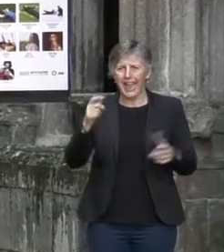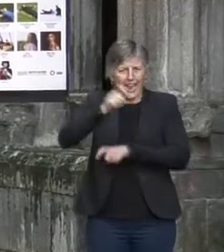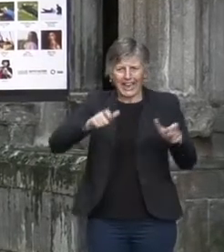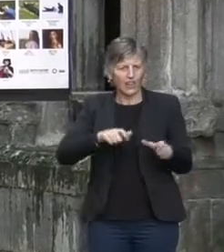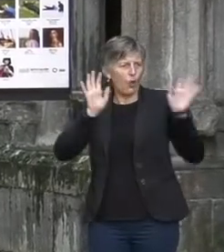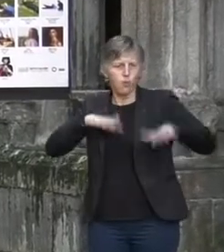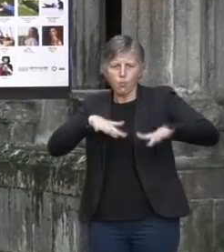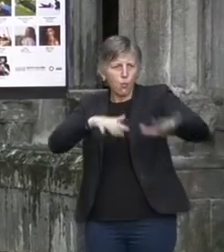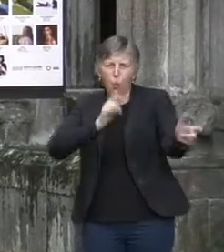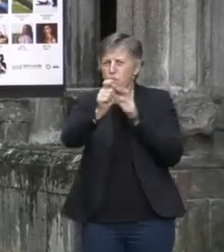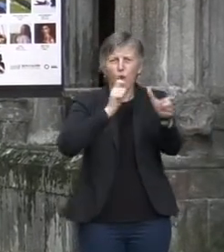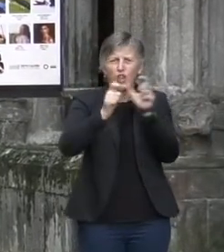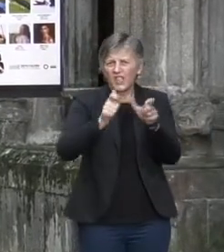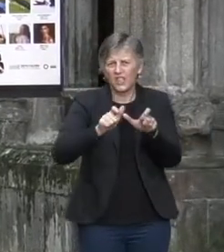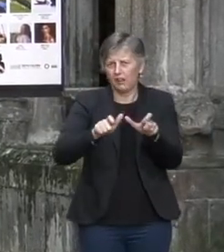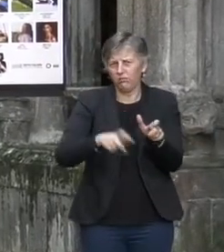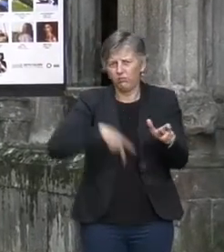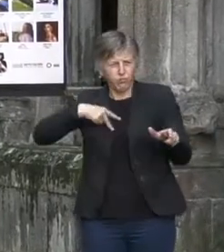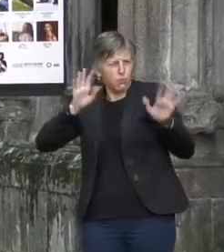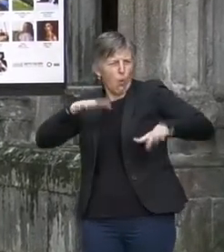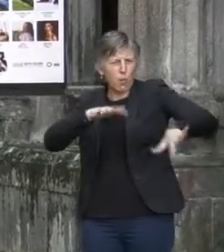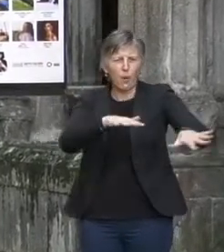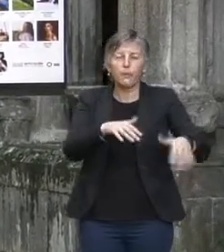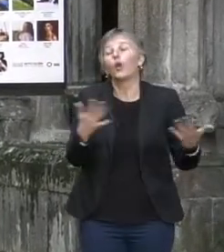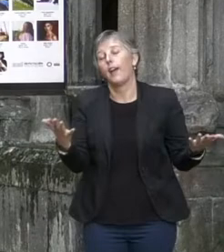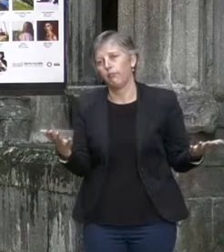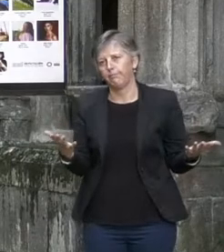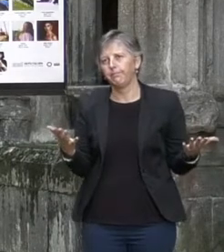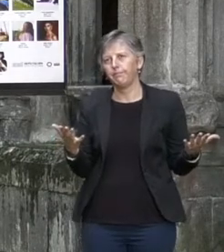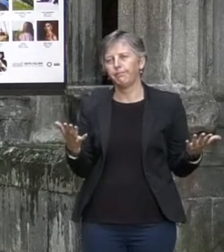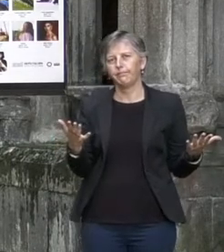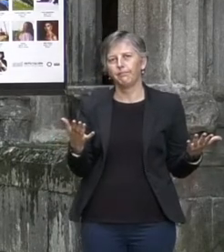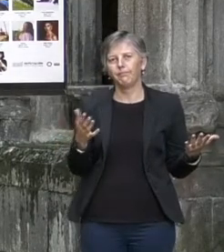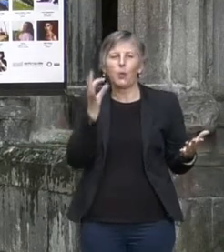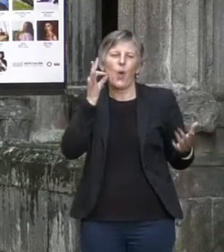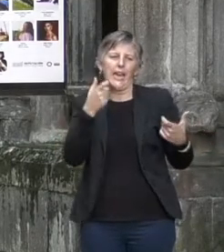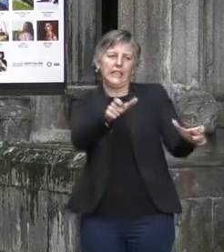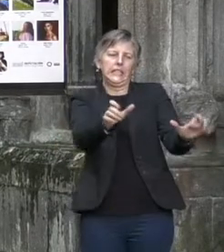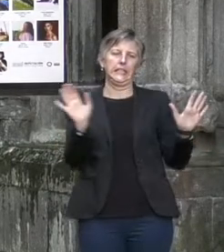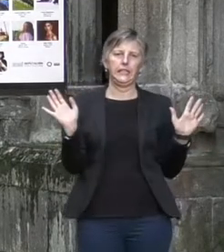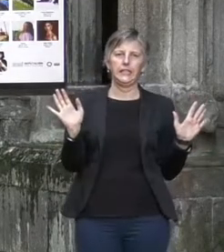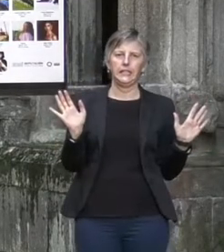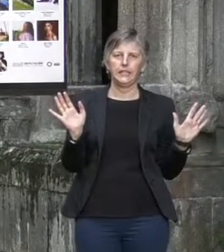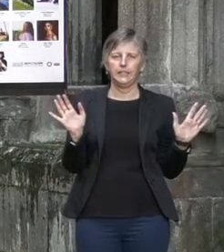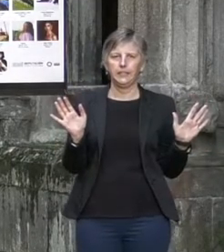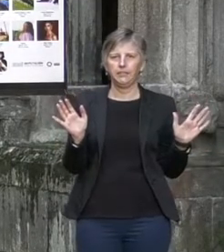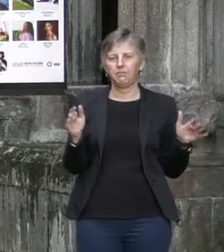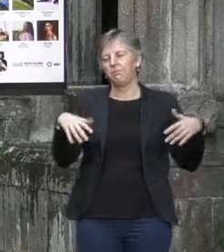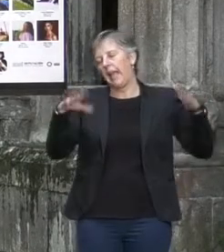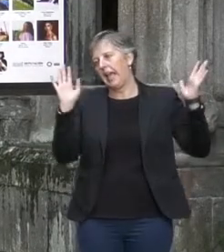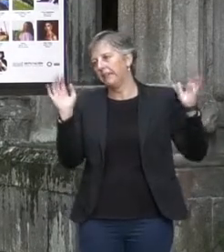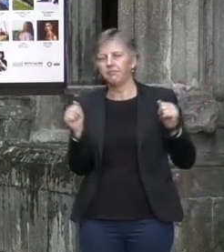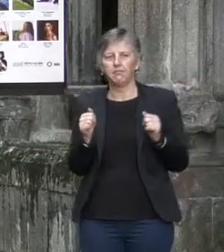rúas a protestar masivamente, pero claro, son mulleres. As